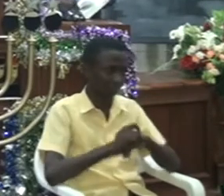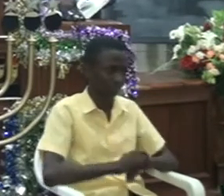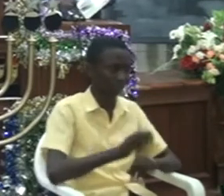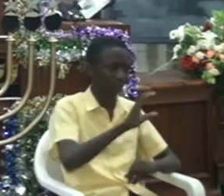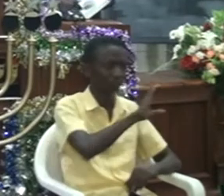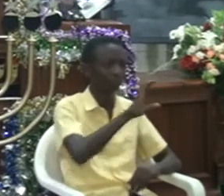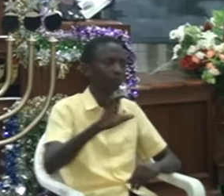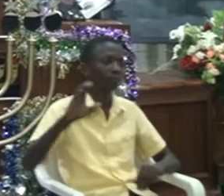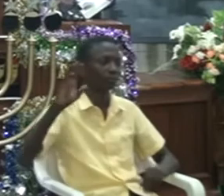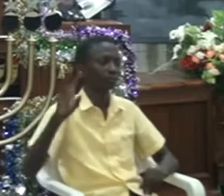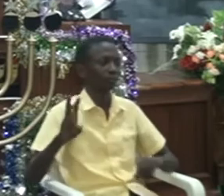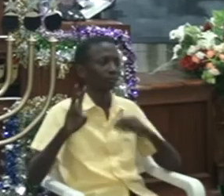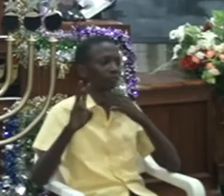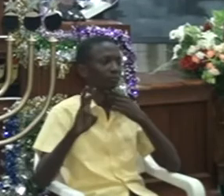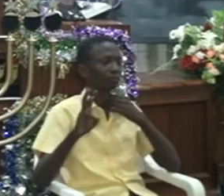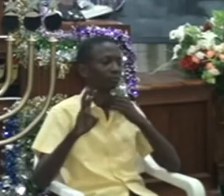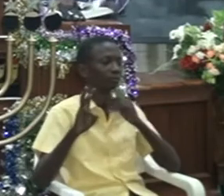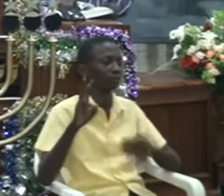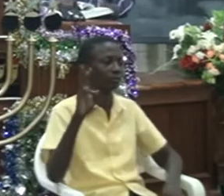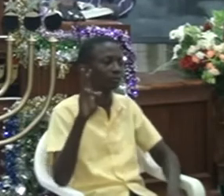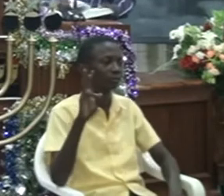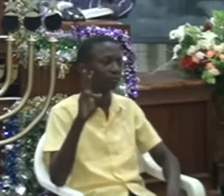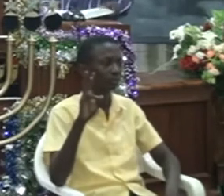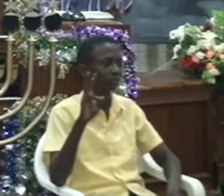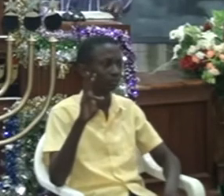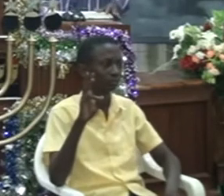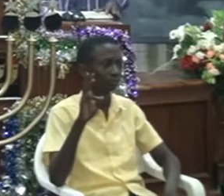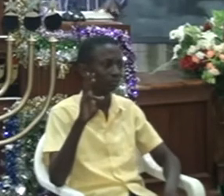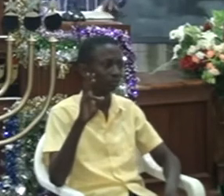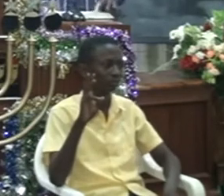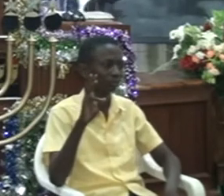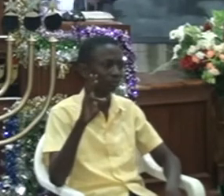chapitre 6. Yeremia sura ya sita.